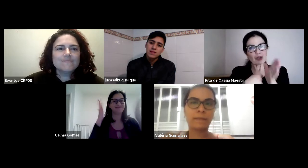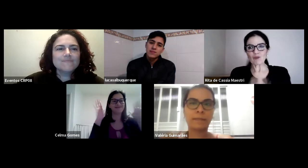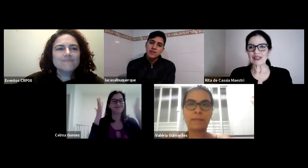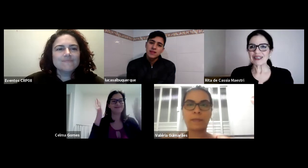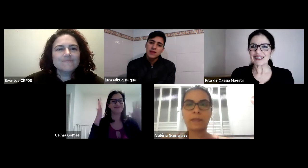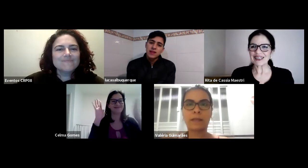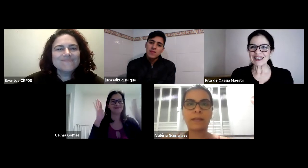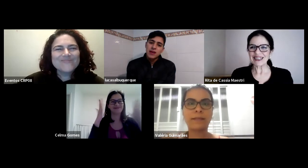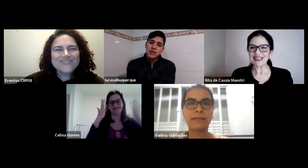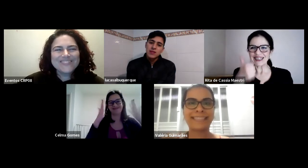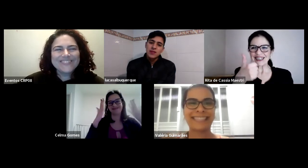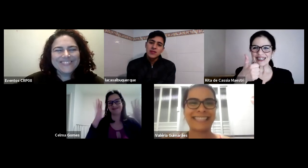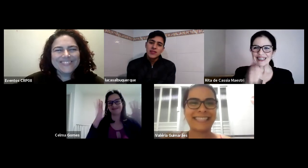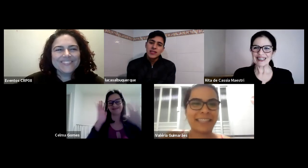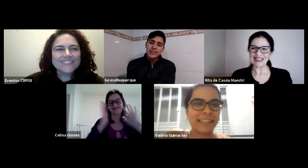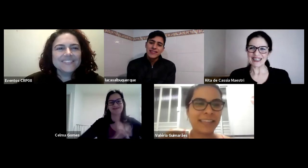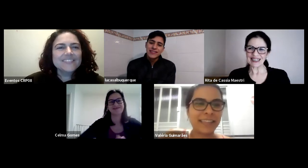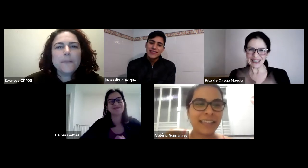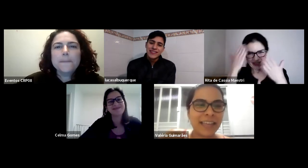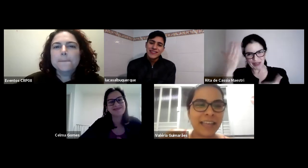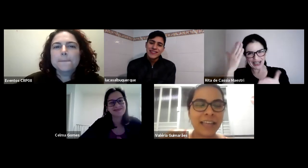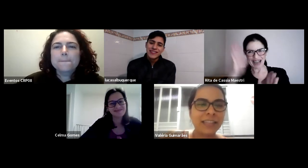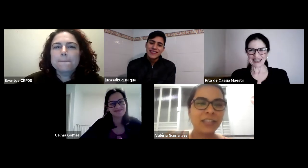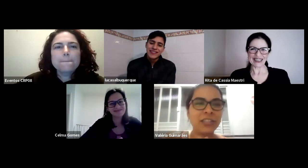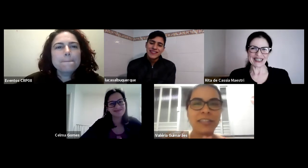Outras perguntas. Mais alguma pergunta?